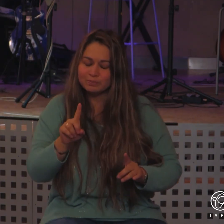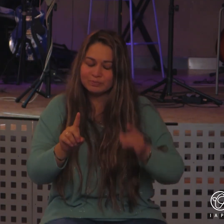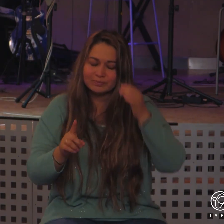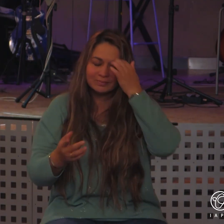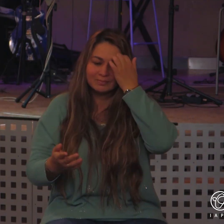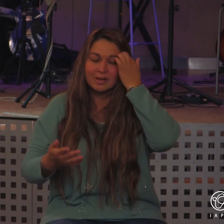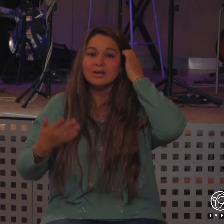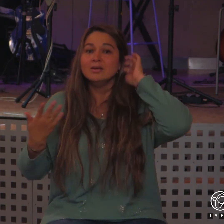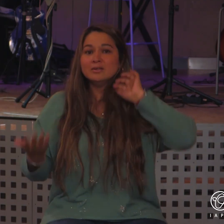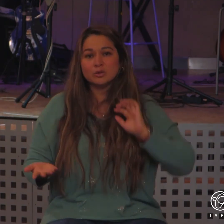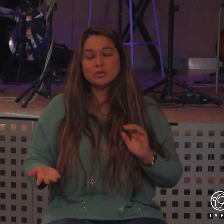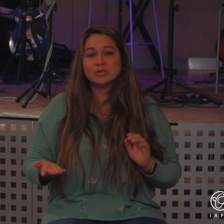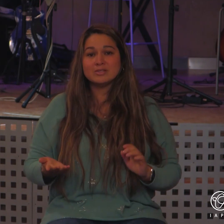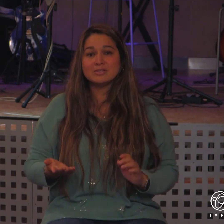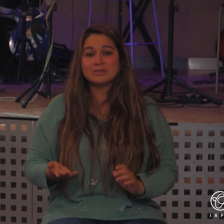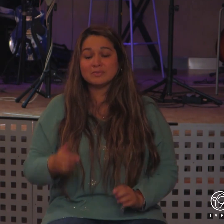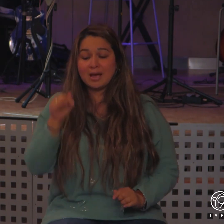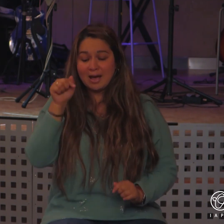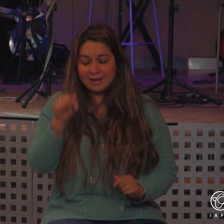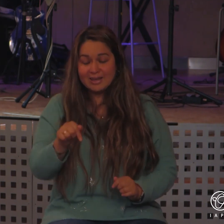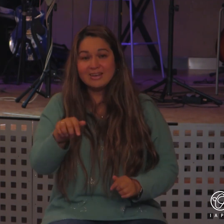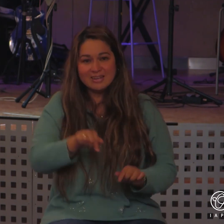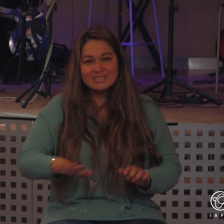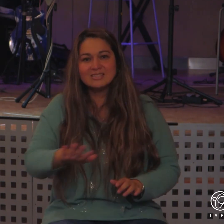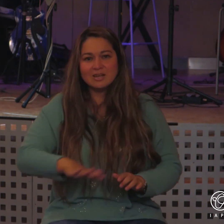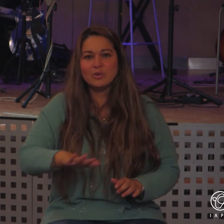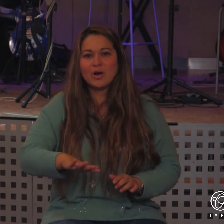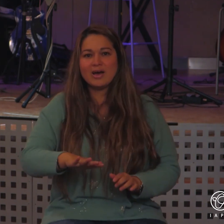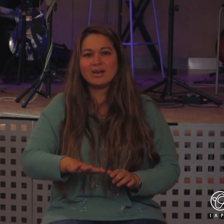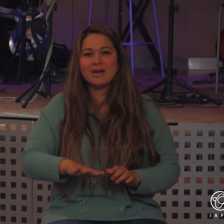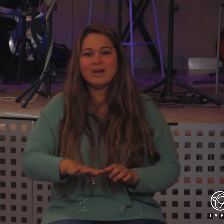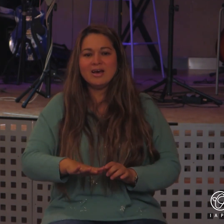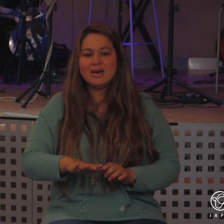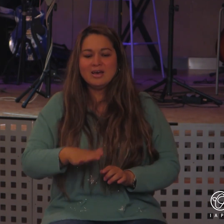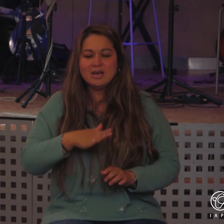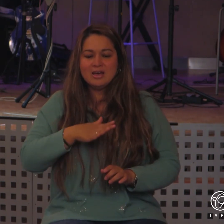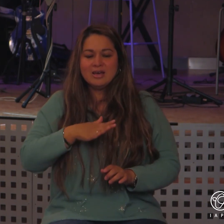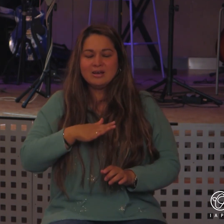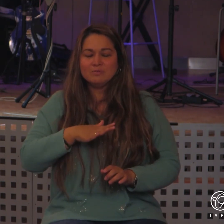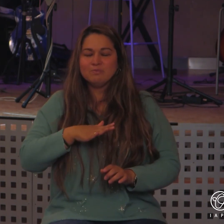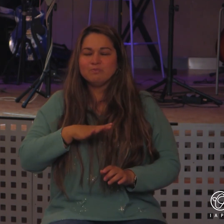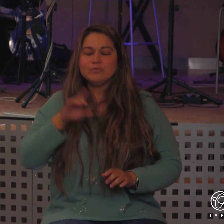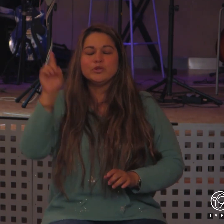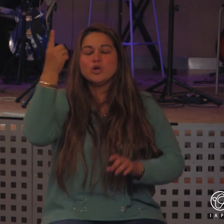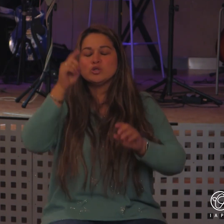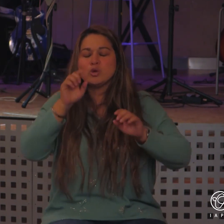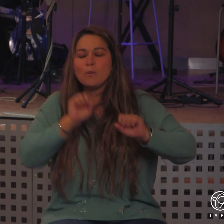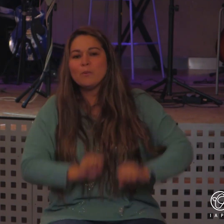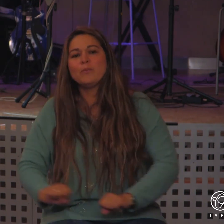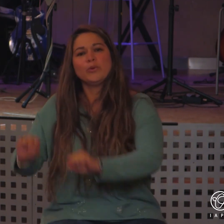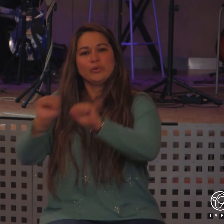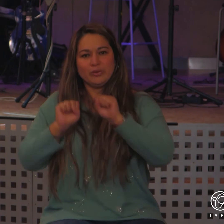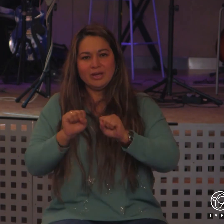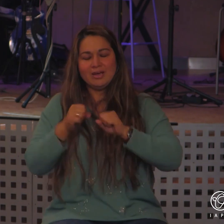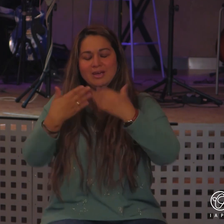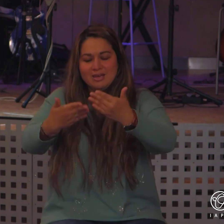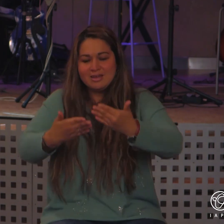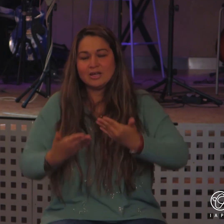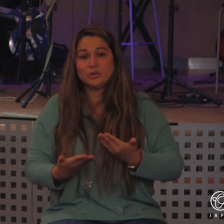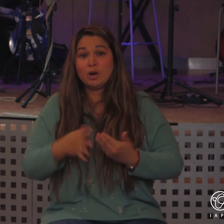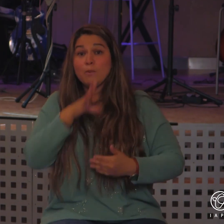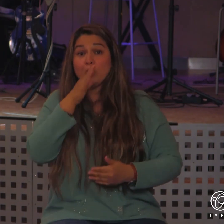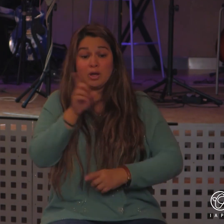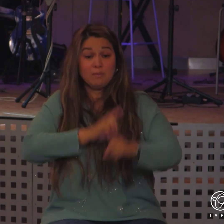dejar, no lo va a dejar. Por lo tanto, el problema no es un problema de Dios, no es un problema de la iglesia, no es un problema del mundo,